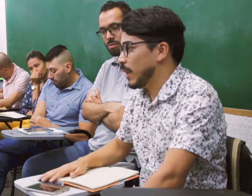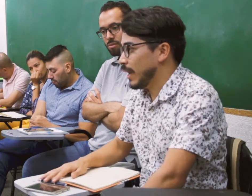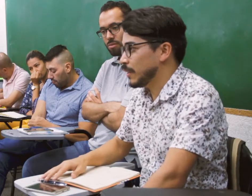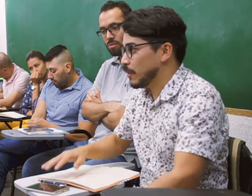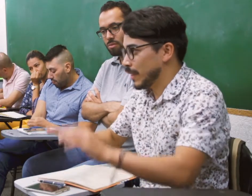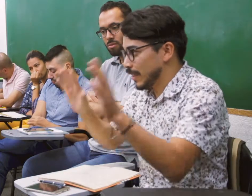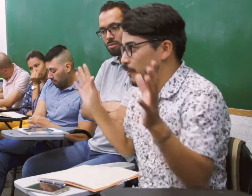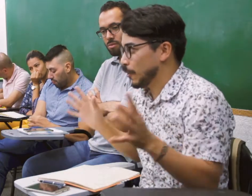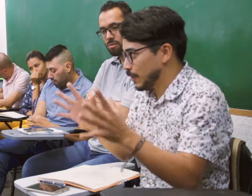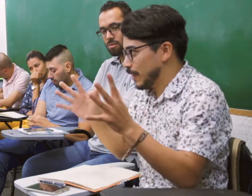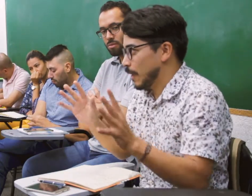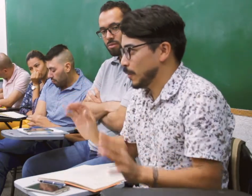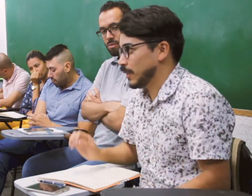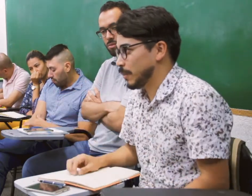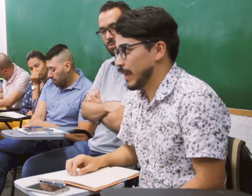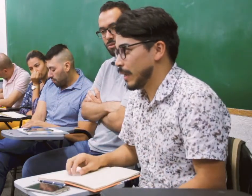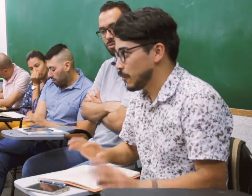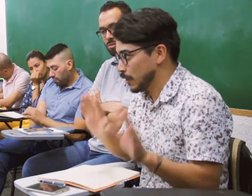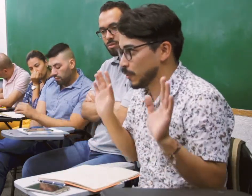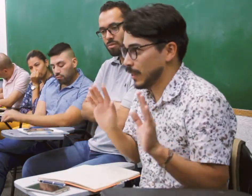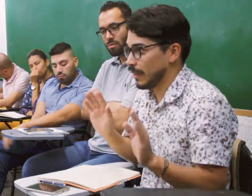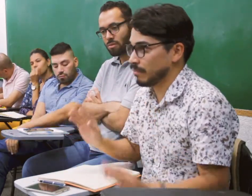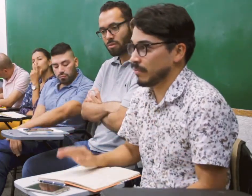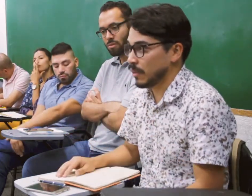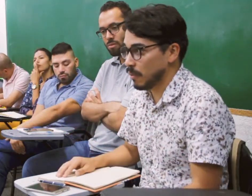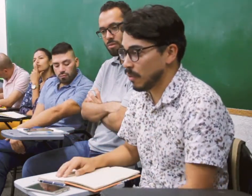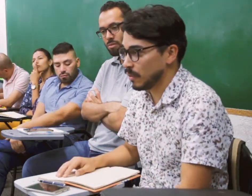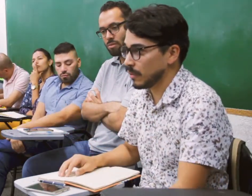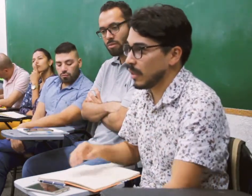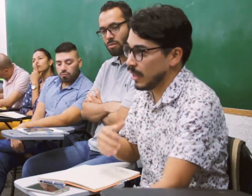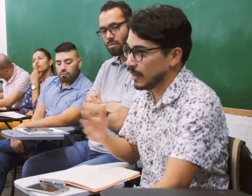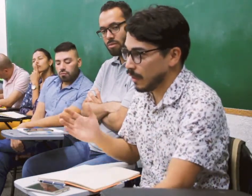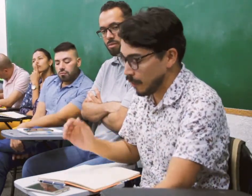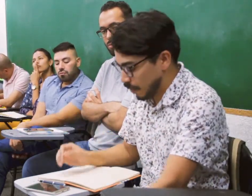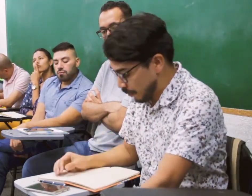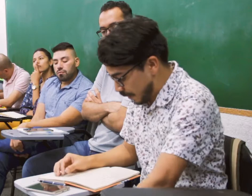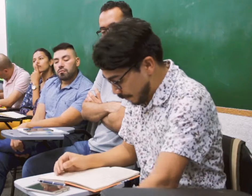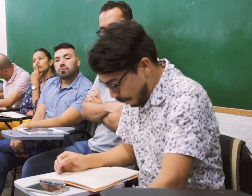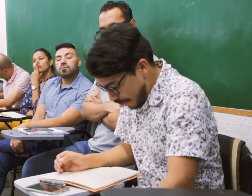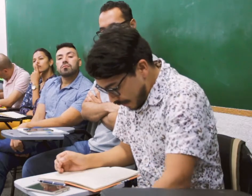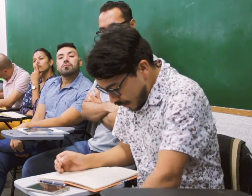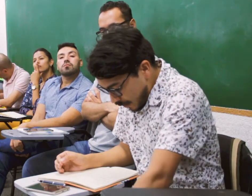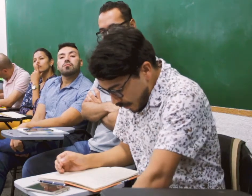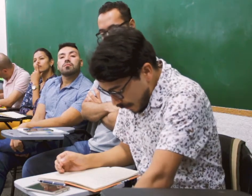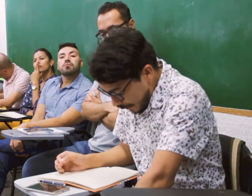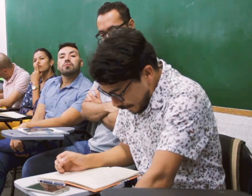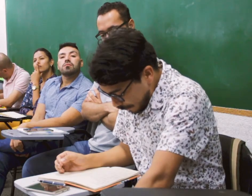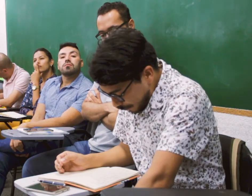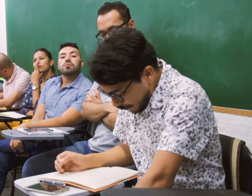principio democrático en el que todos deberíamos aspirar en una sociedad como el Estado colombiano.